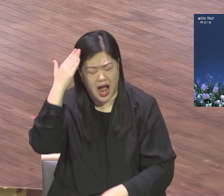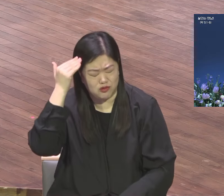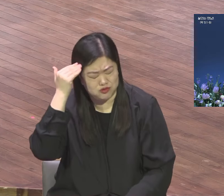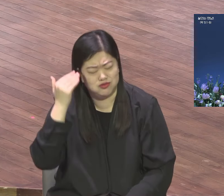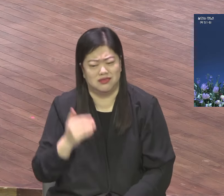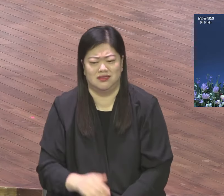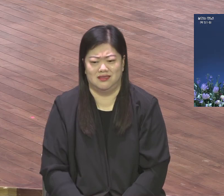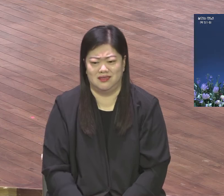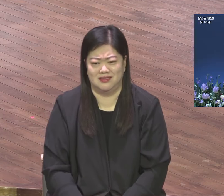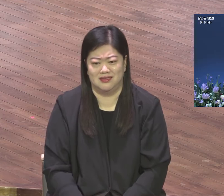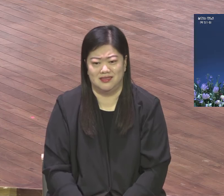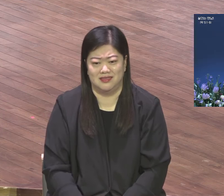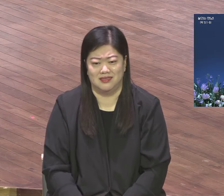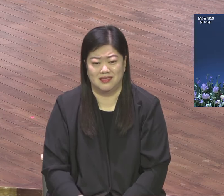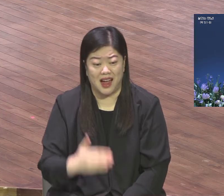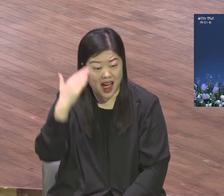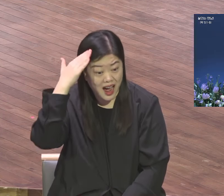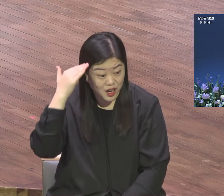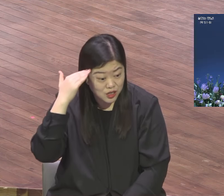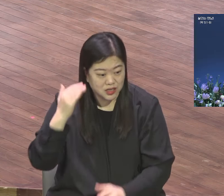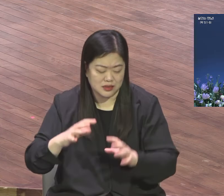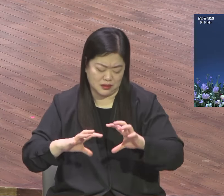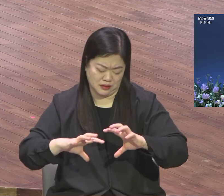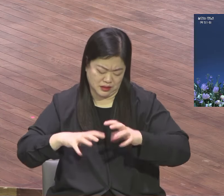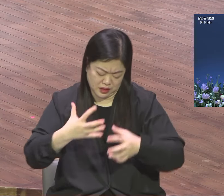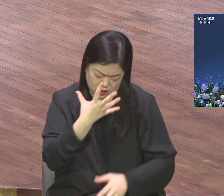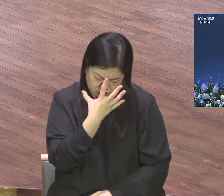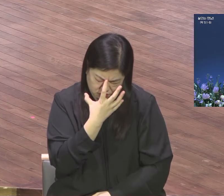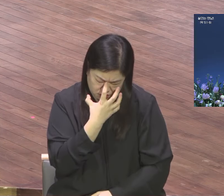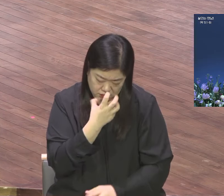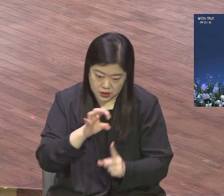한국이라 그랬어. 한국.